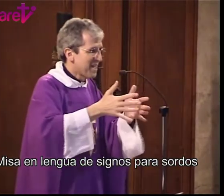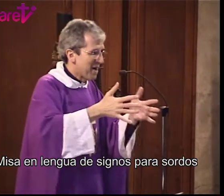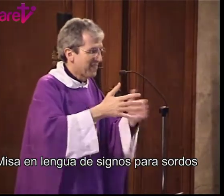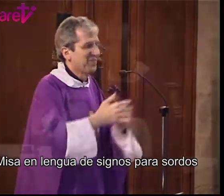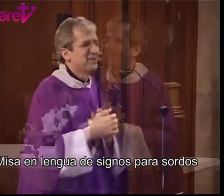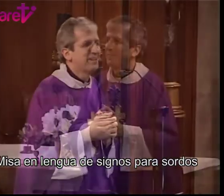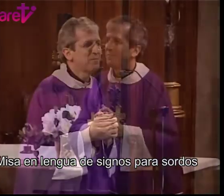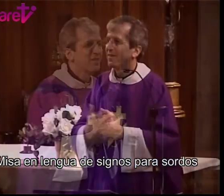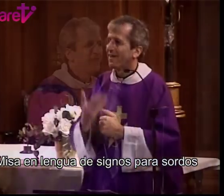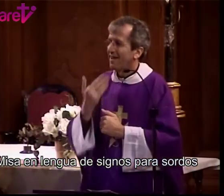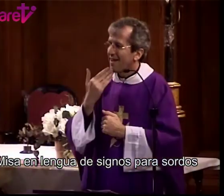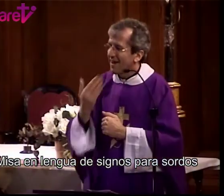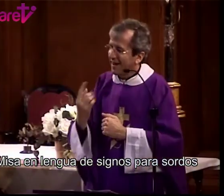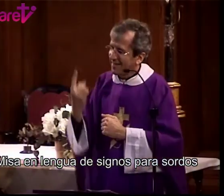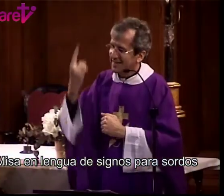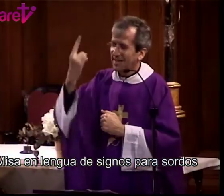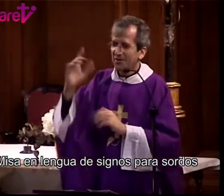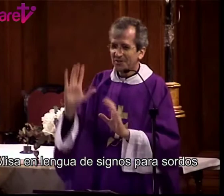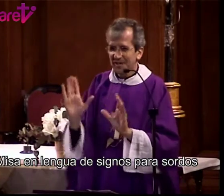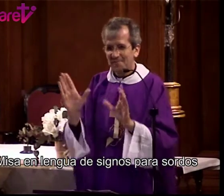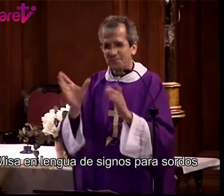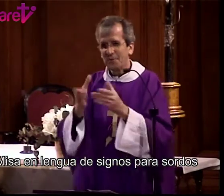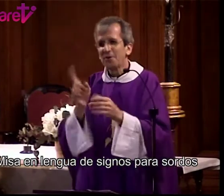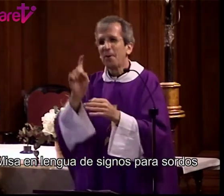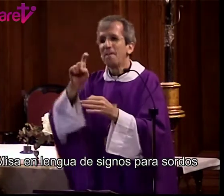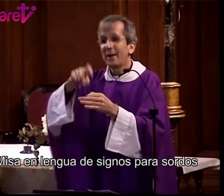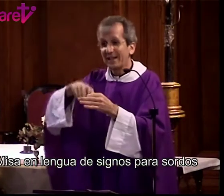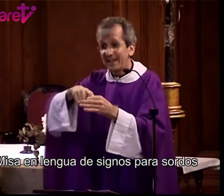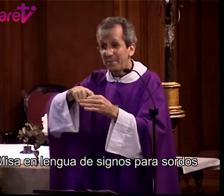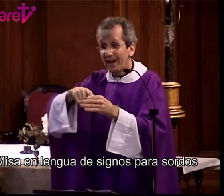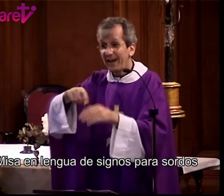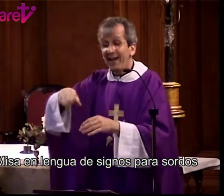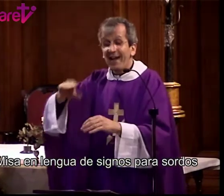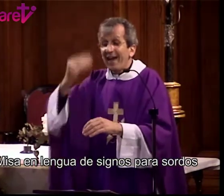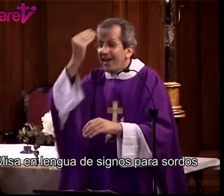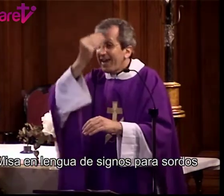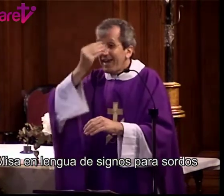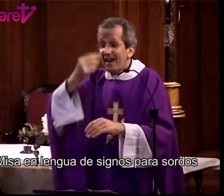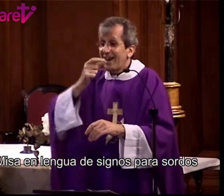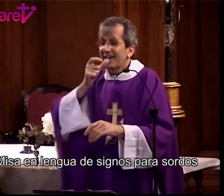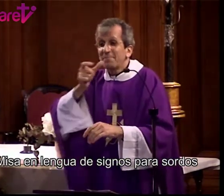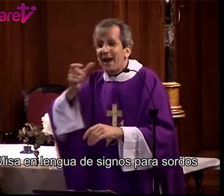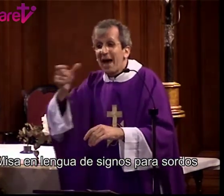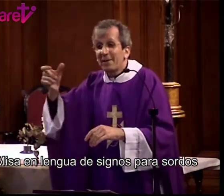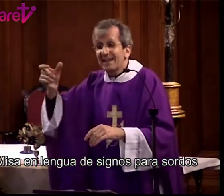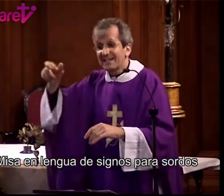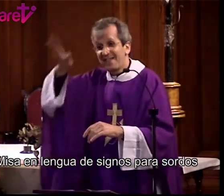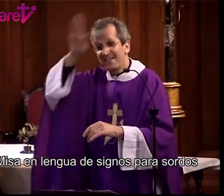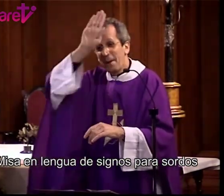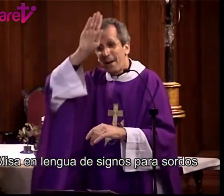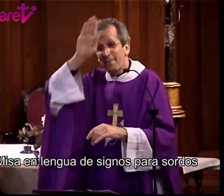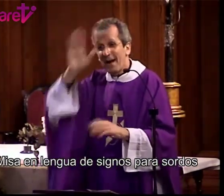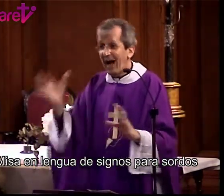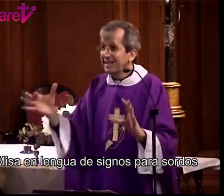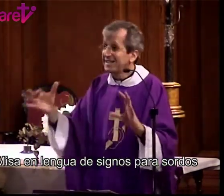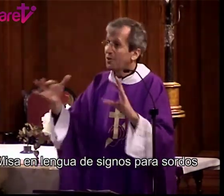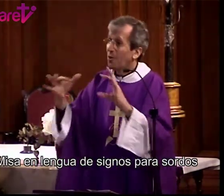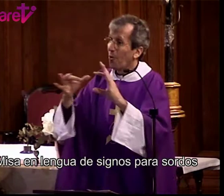marzo. Y gracias a Dios hemos podido participar y las palabras del Papa han sido